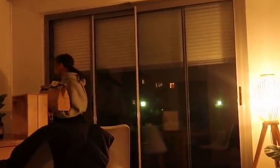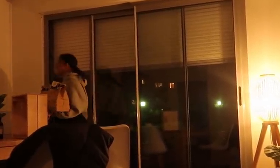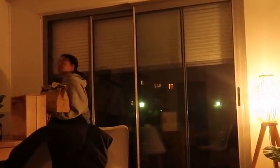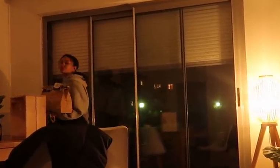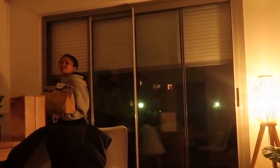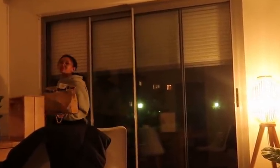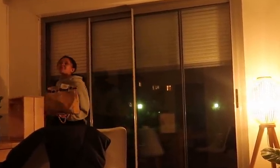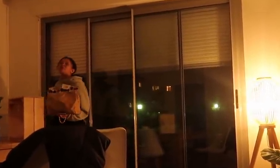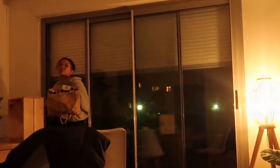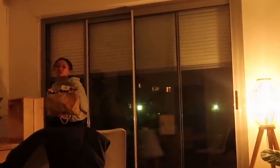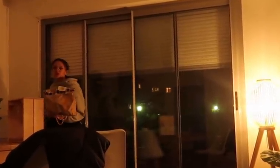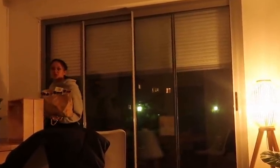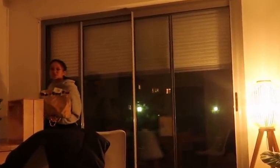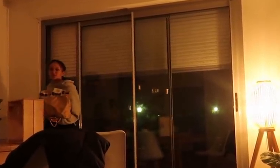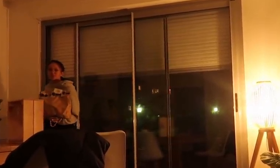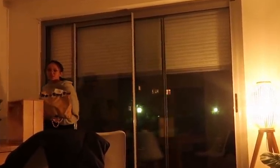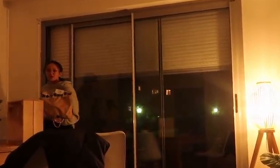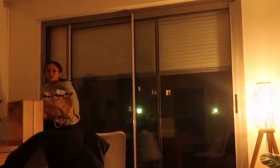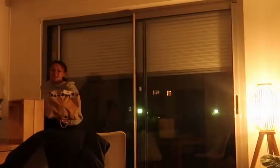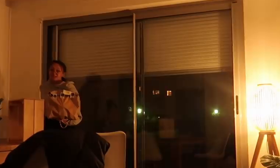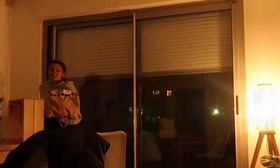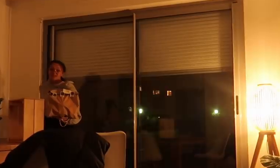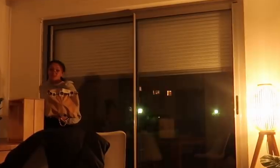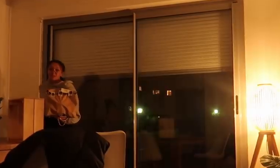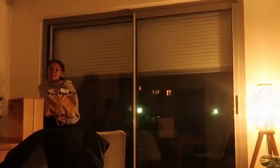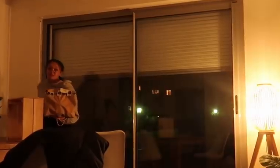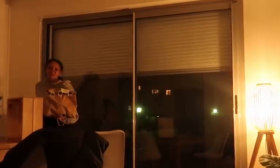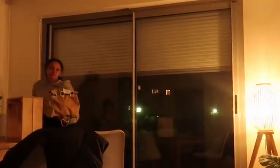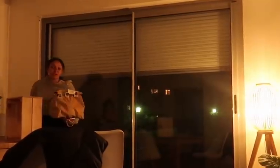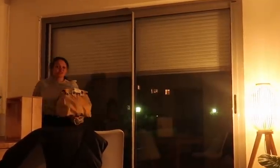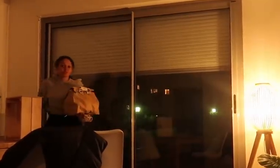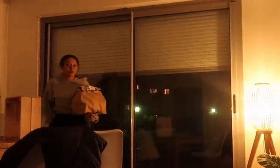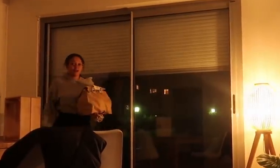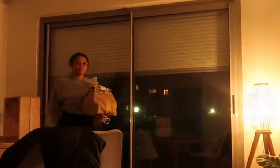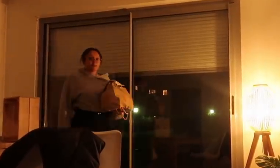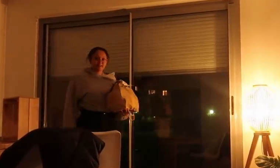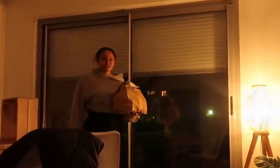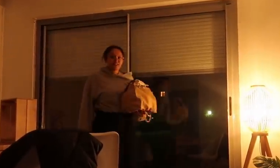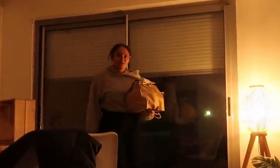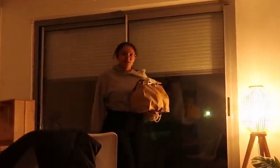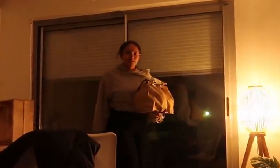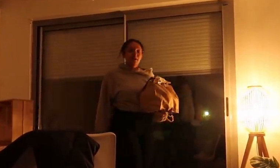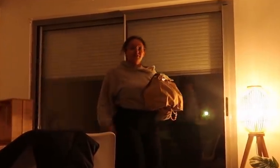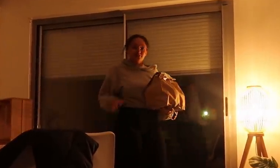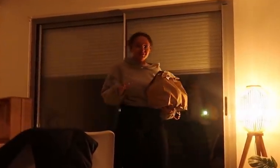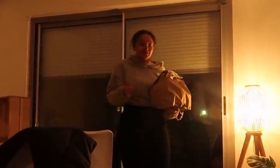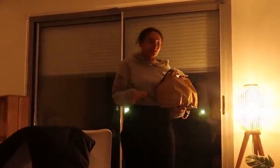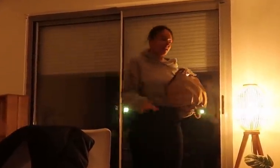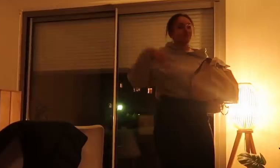vélo, mais lui, ça mettait plus des hauts, des rues plus hautes. Il met GPS, je trouvais pas mon adresse, je trouve pas. Il paniquait au téléphone, il parlait à monsieur français. Je suis